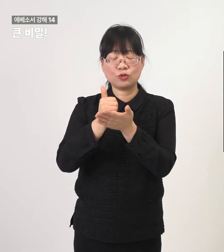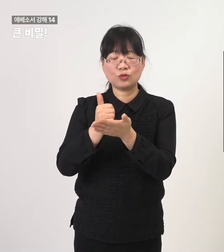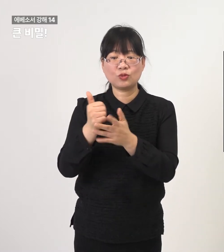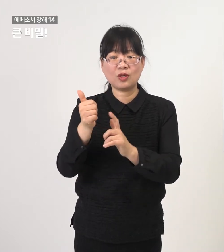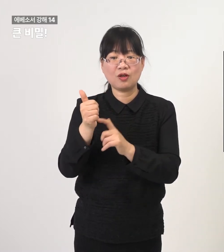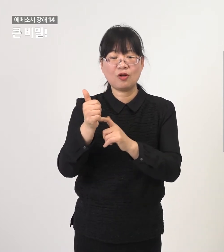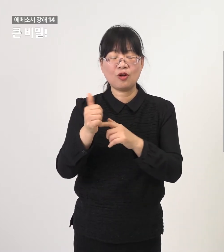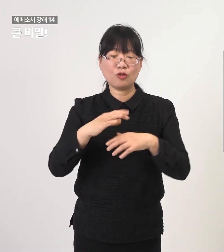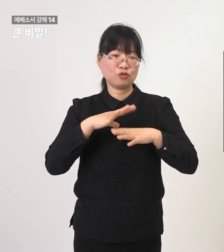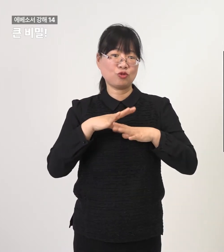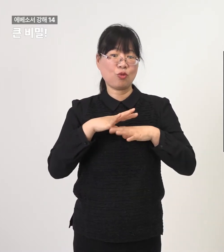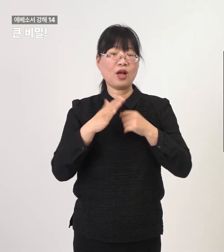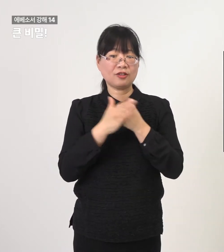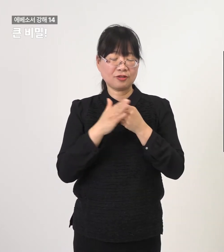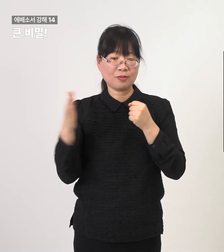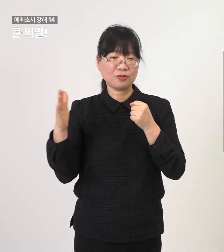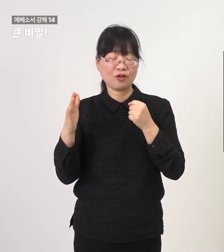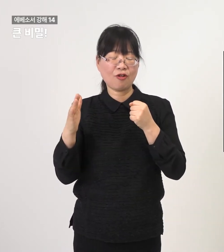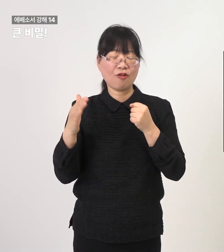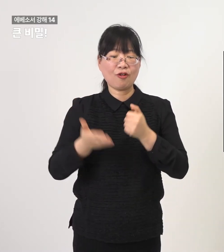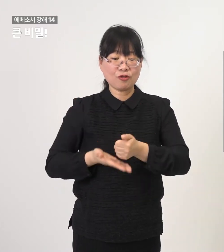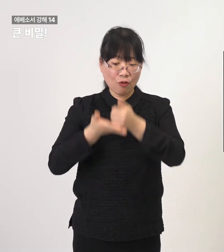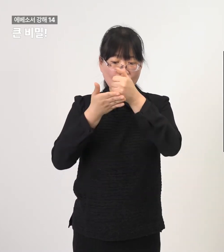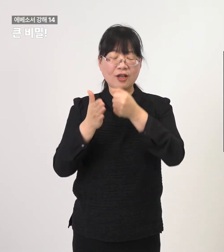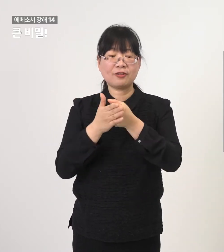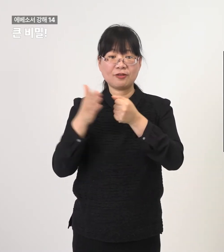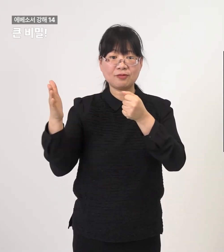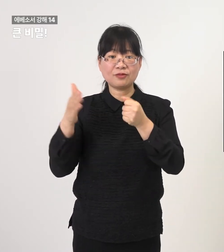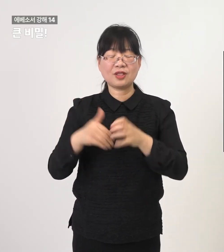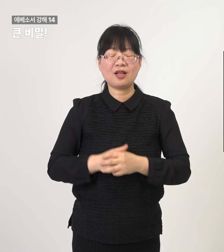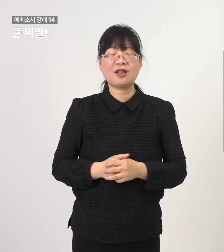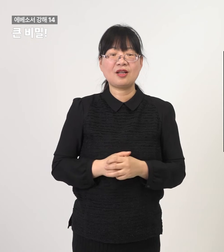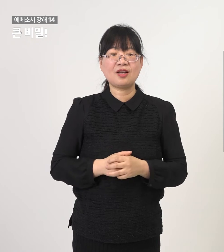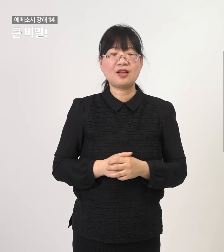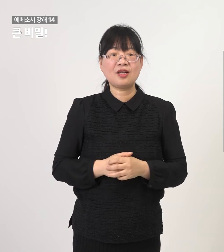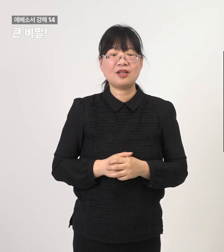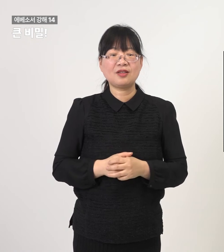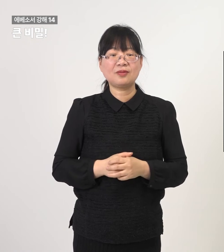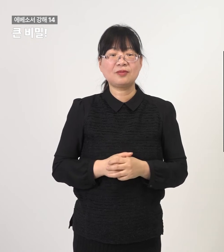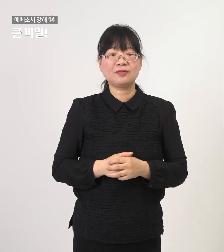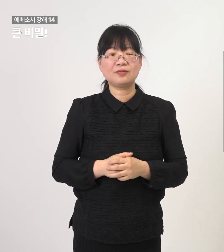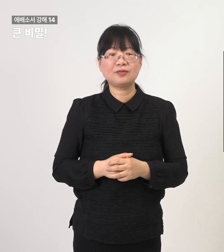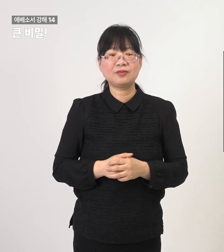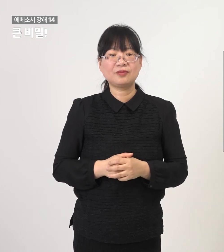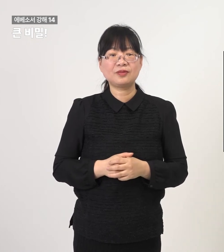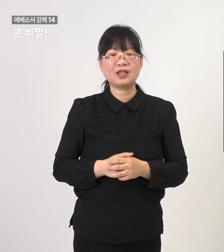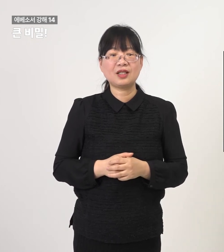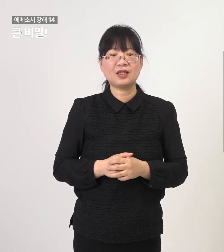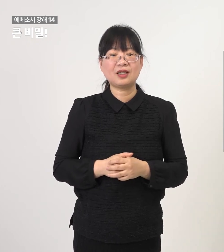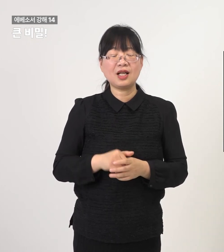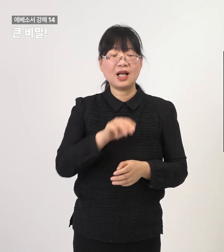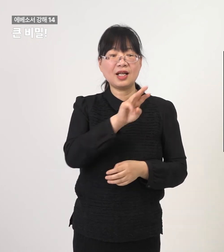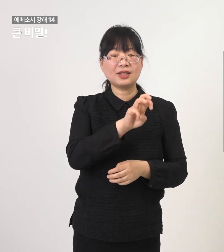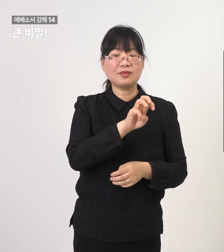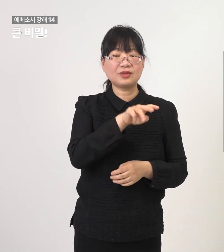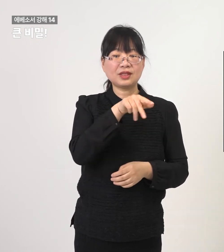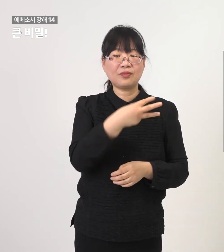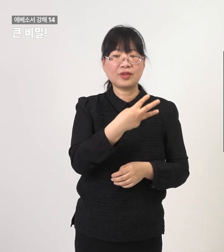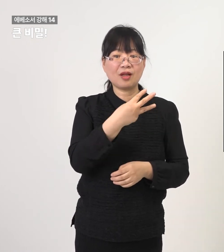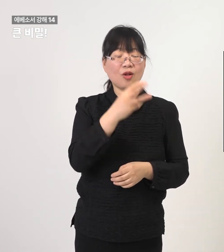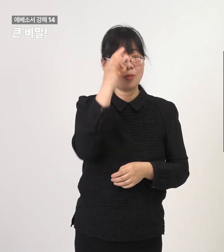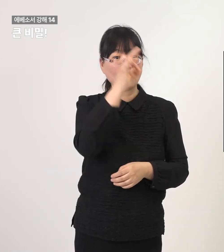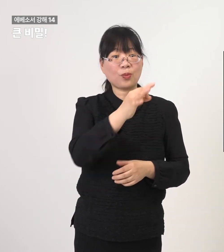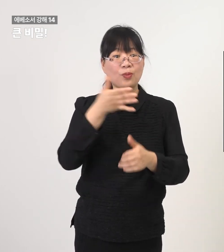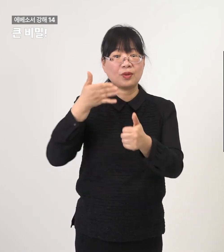그리스도를 두려워함으로, 경외함으로 그랬어요. 근데 이게 카이즘 구조에 의해서 33절을 건너가